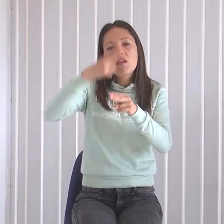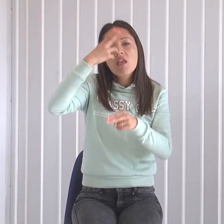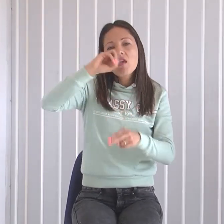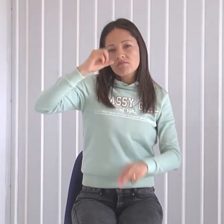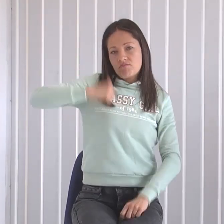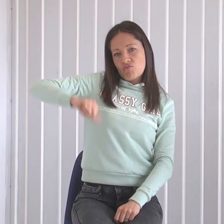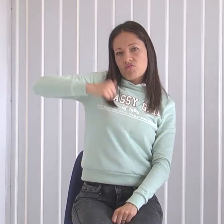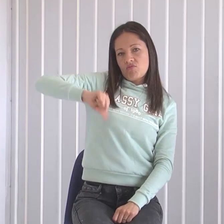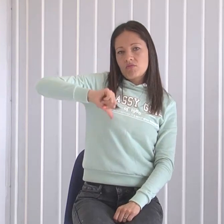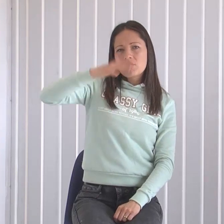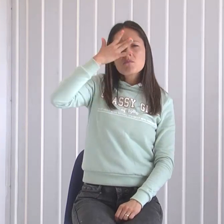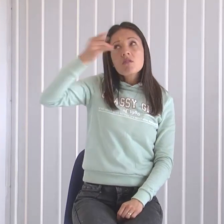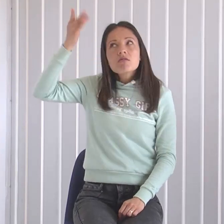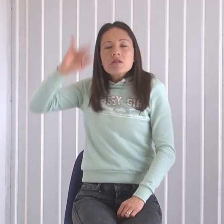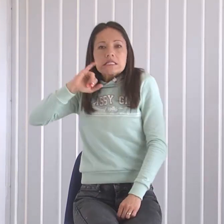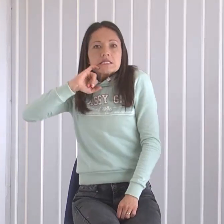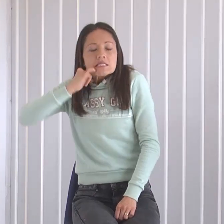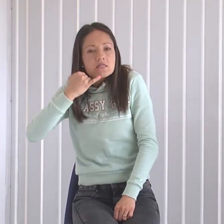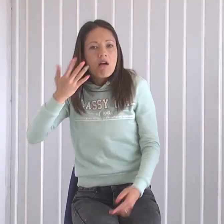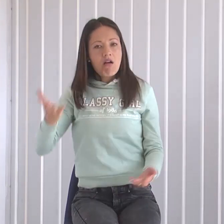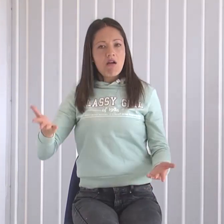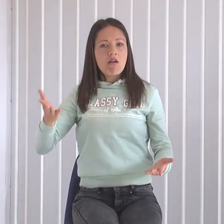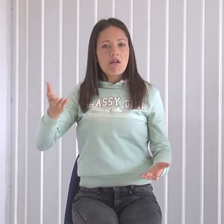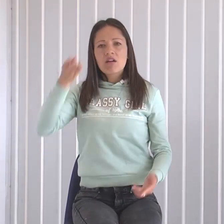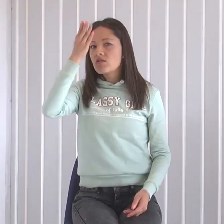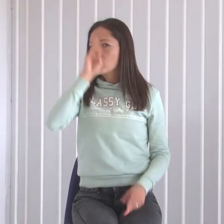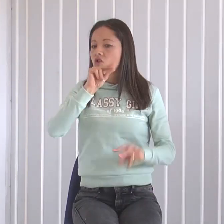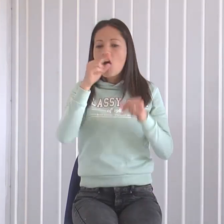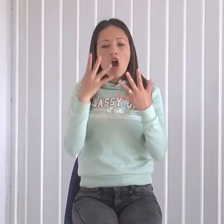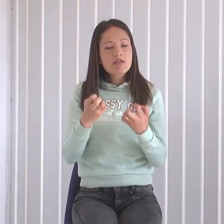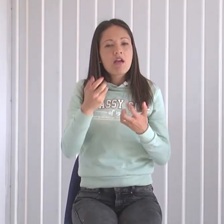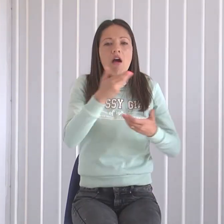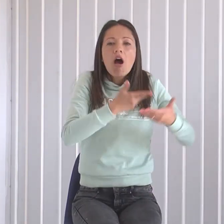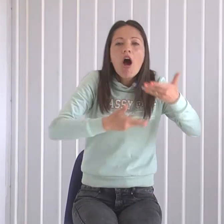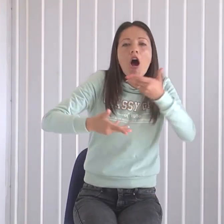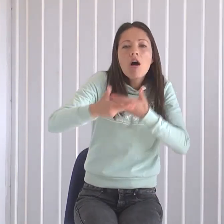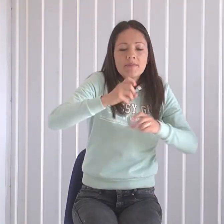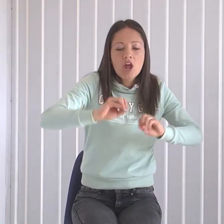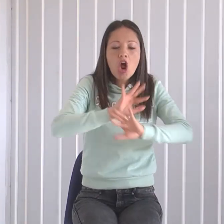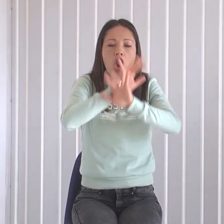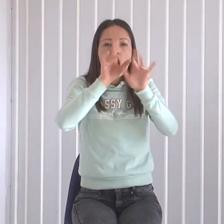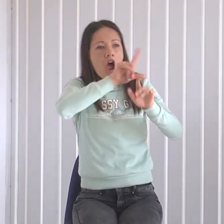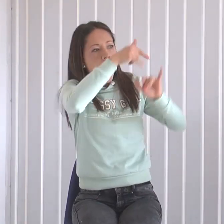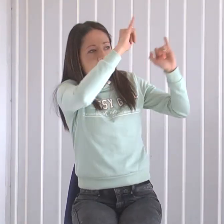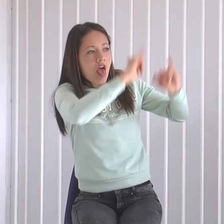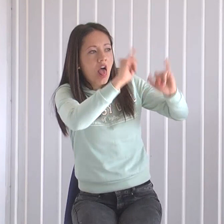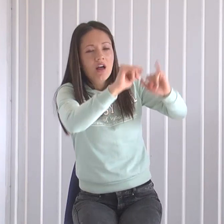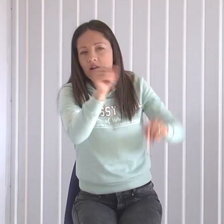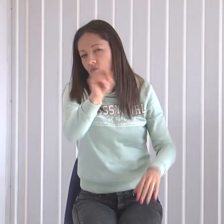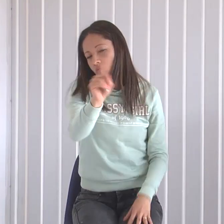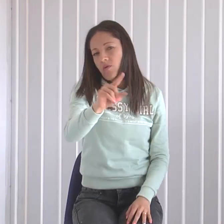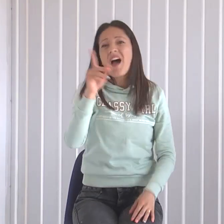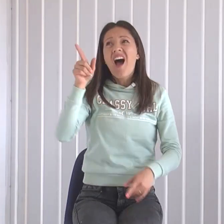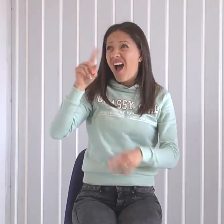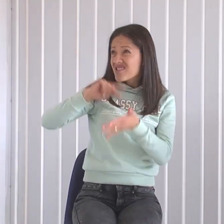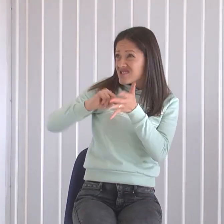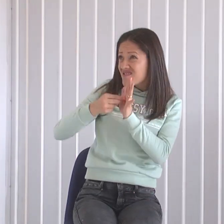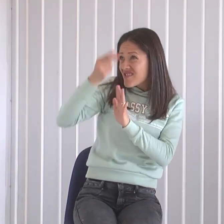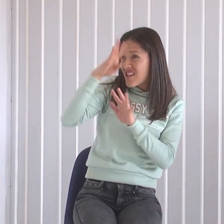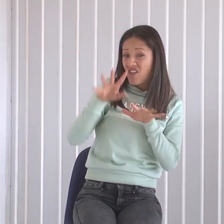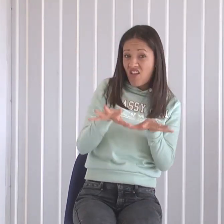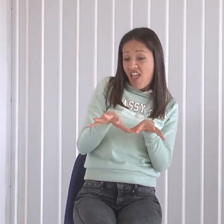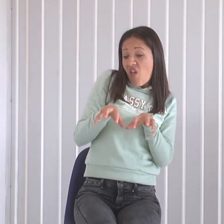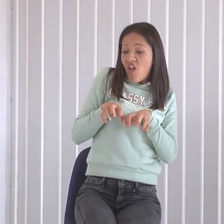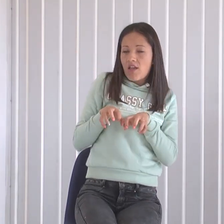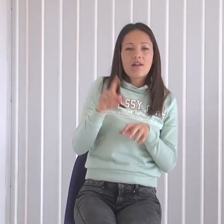qué? Porque Dios es un Dios celoso y Dios no está dispuesto a compartir su gloria. No porque sea un Dios egocéntrico, no, Él no es como